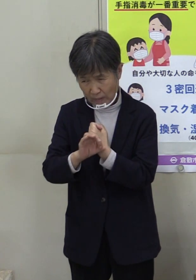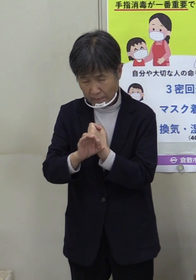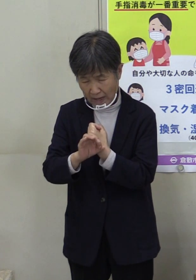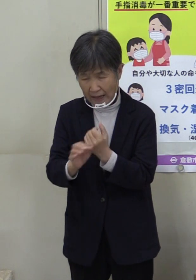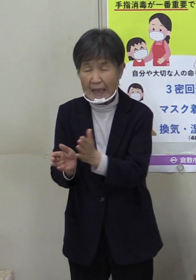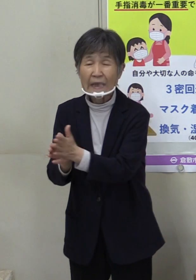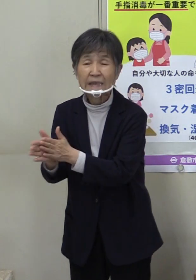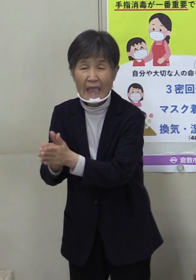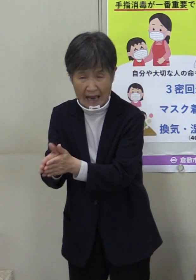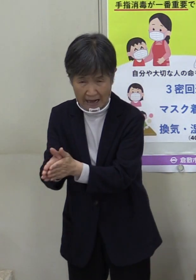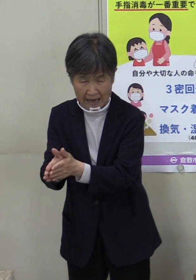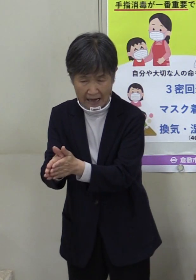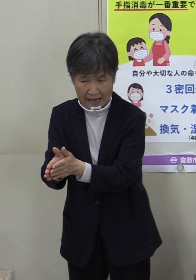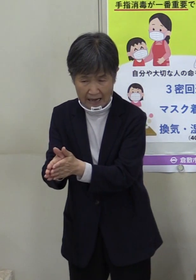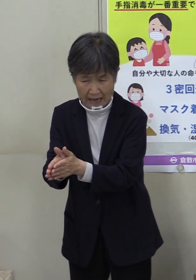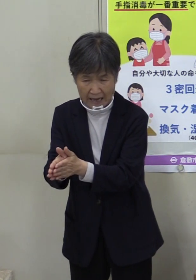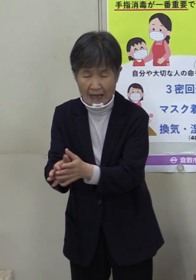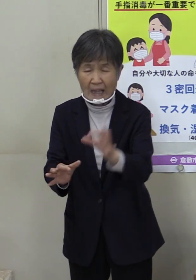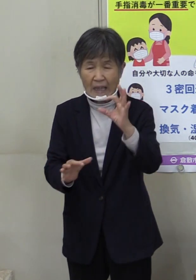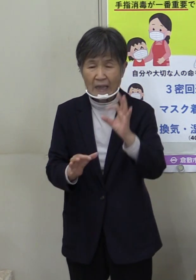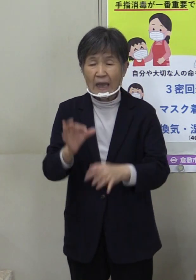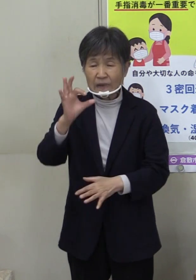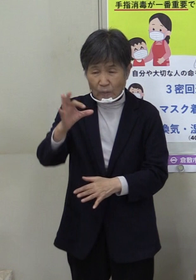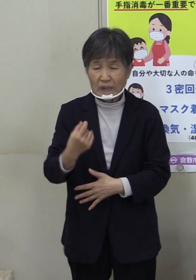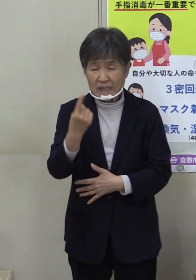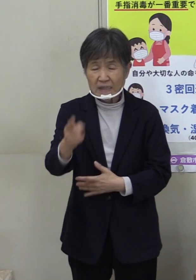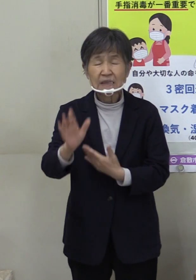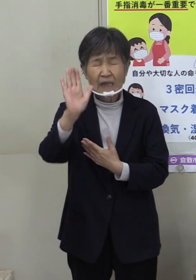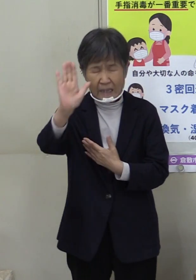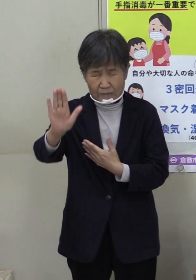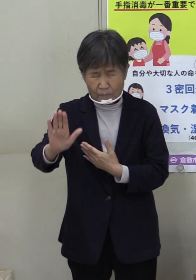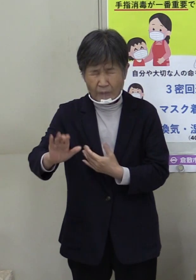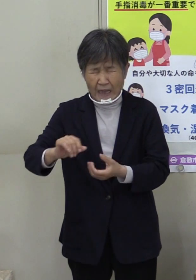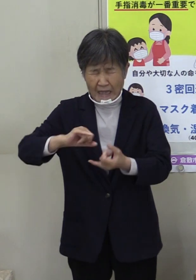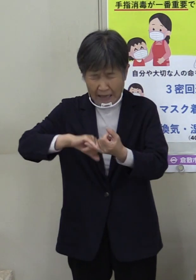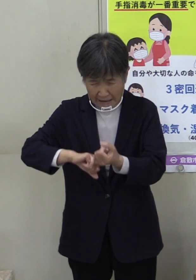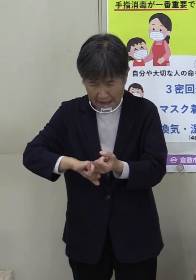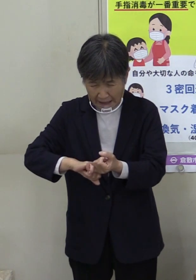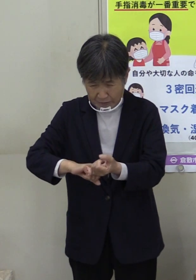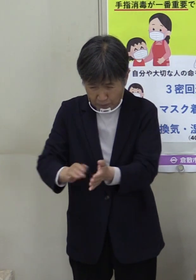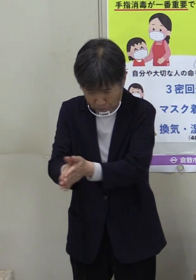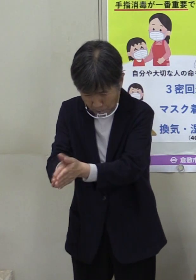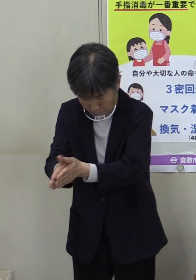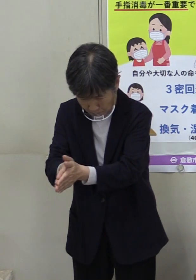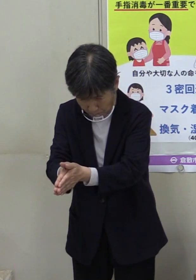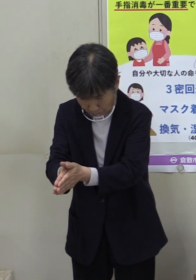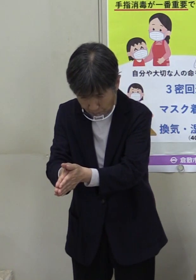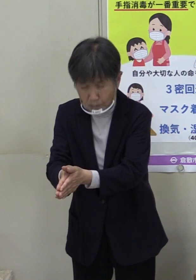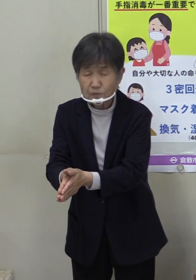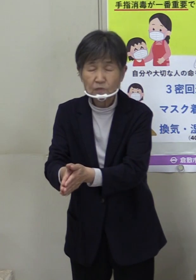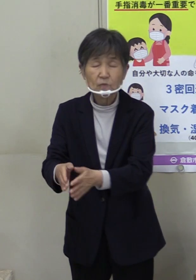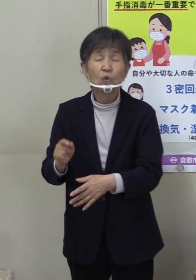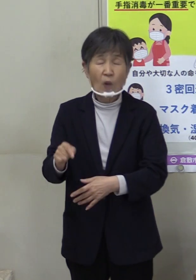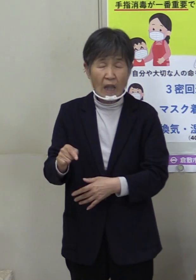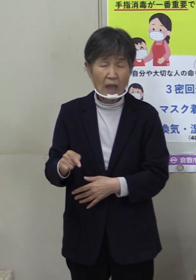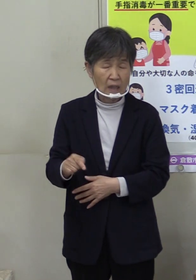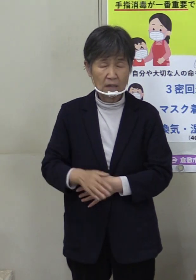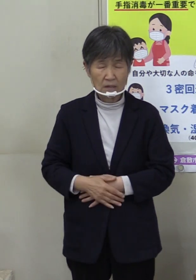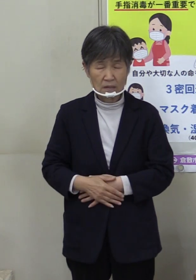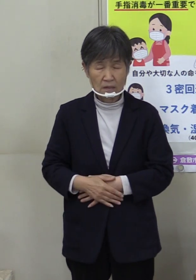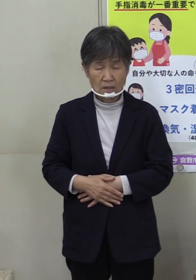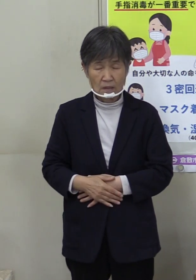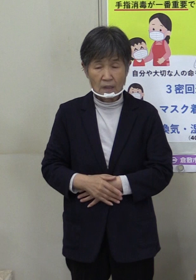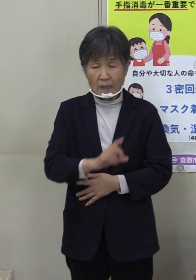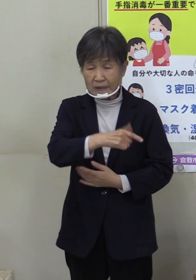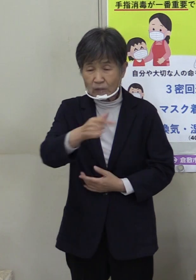手洗いとか、例えばトイレに行った後も必ずアルコール、石鹸等で手を洗うとか、あとは、